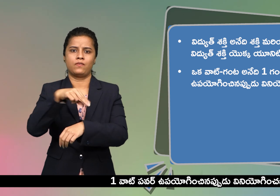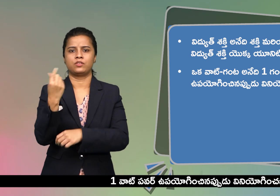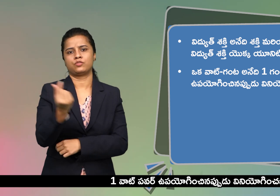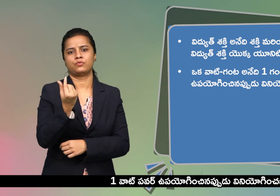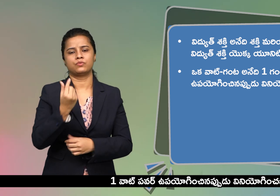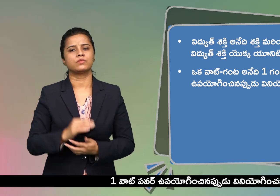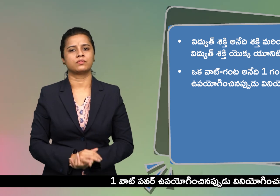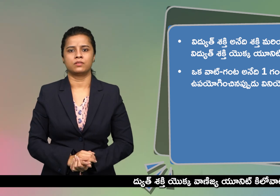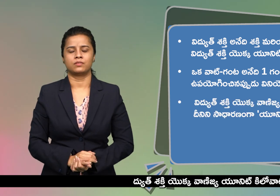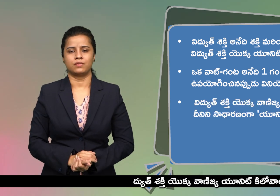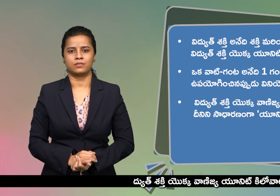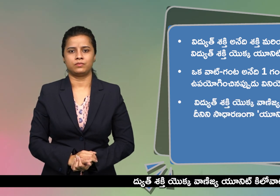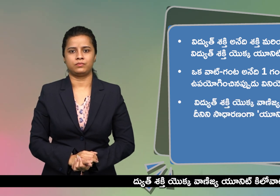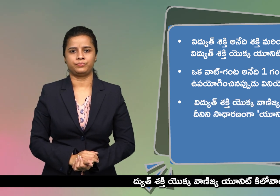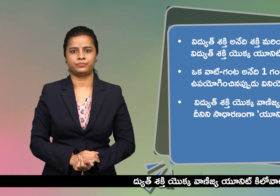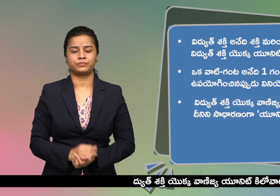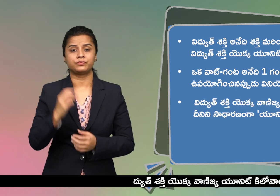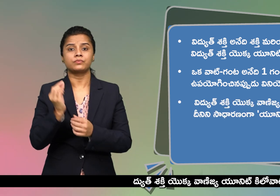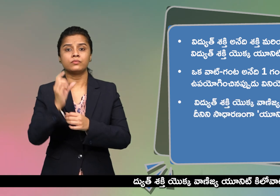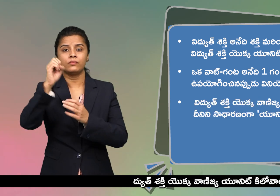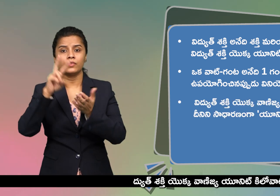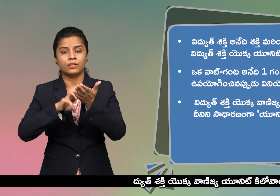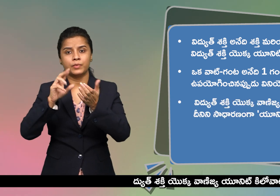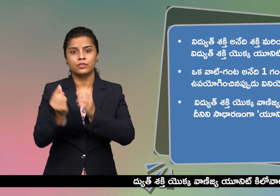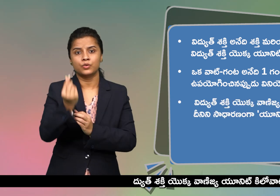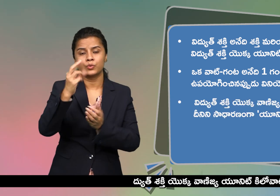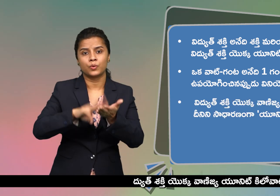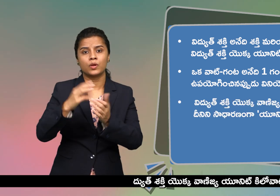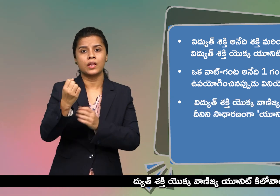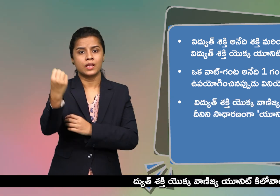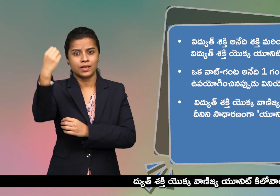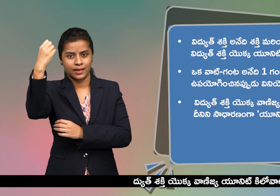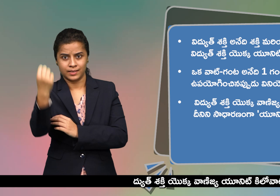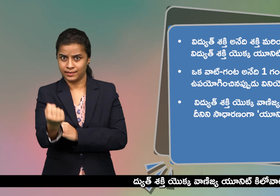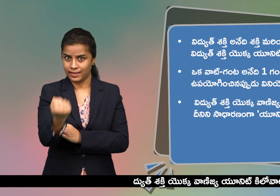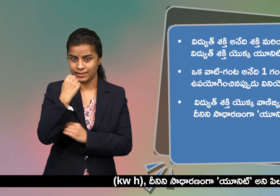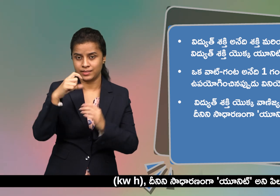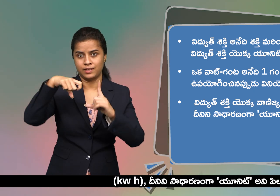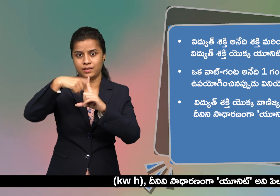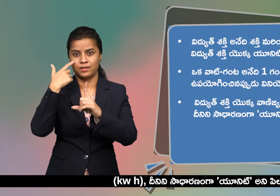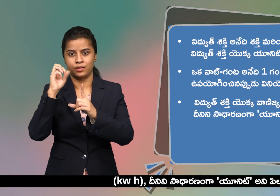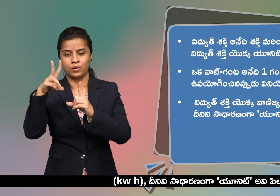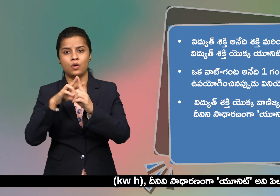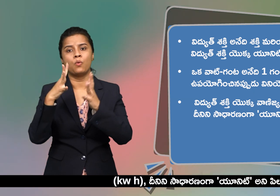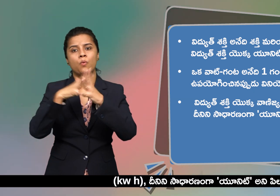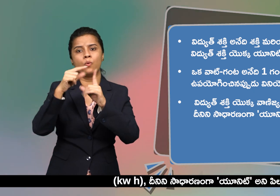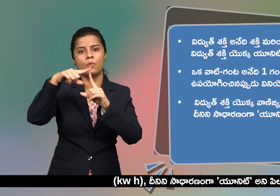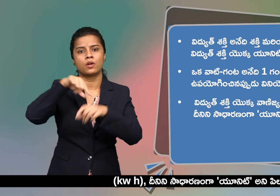విద్యుత్ శక్తి యొక్క వాణిజ్య యూనిట్ కిలోవాట్ అవర్ కేడబ్ల్యూహెచ్.